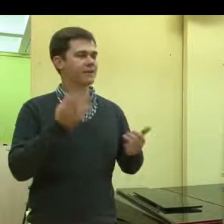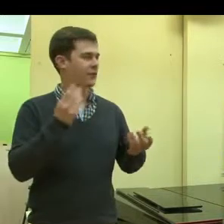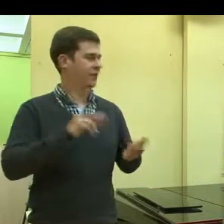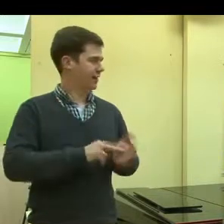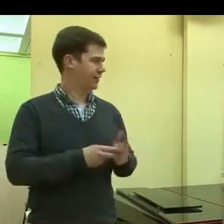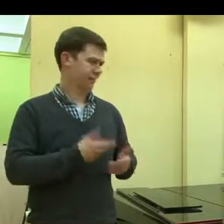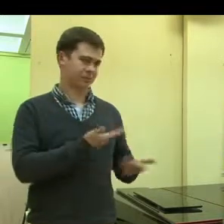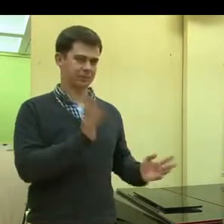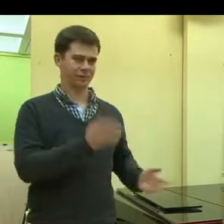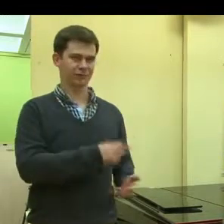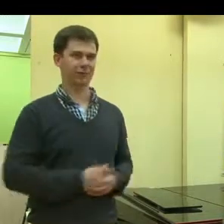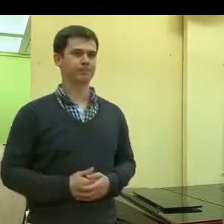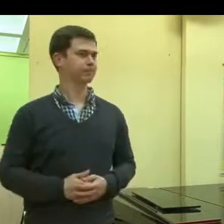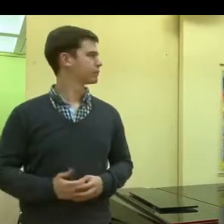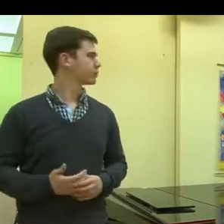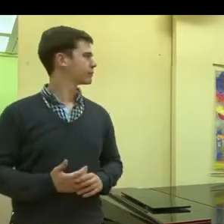spektakularny.